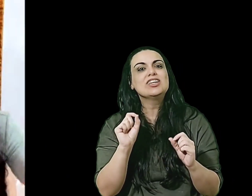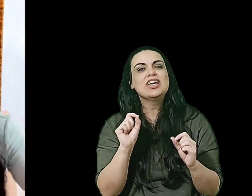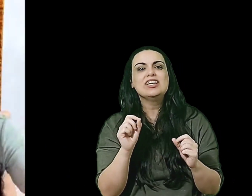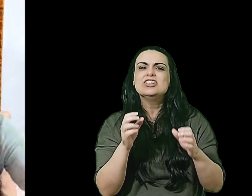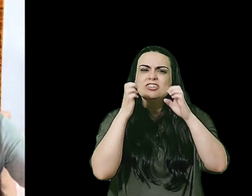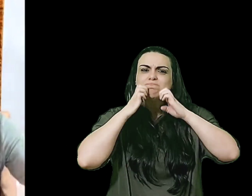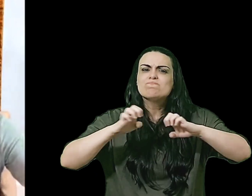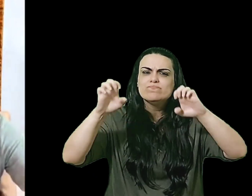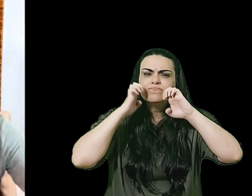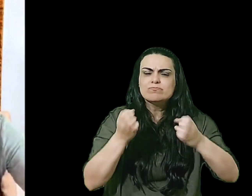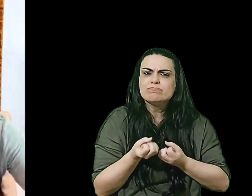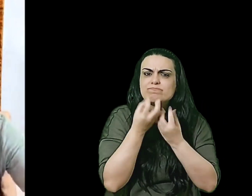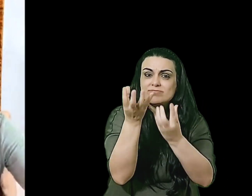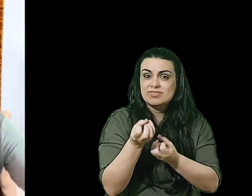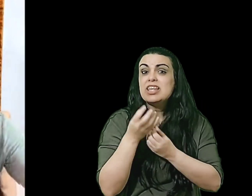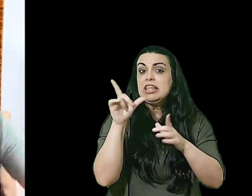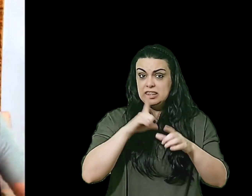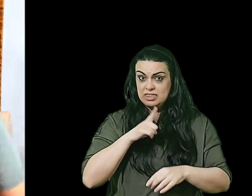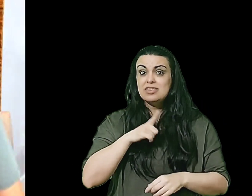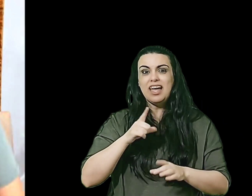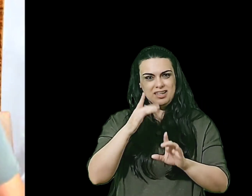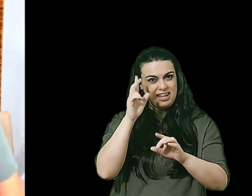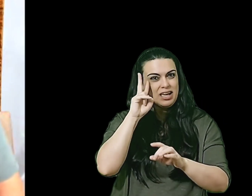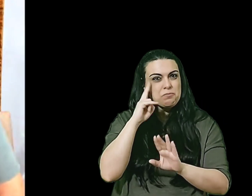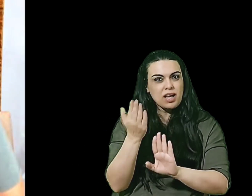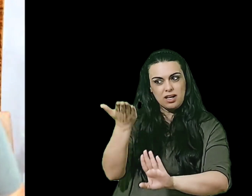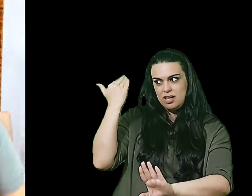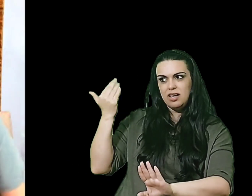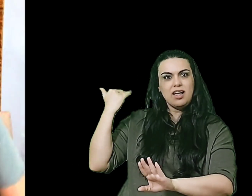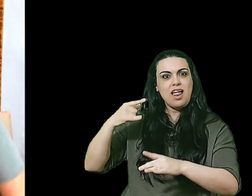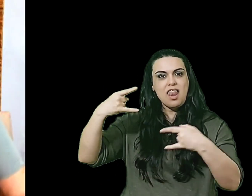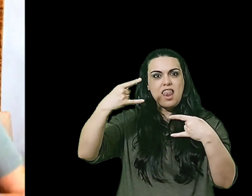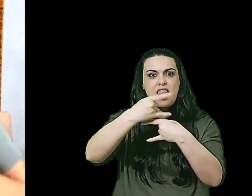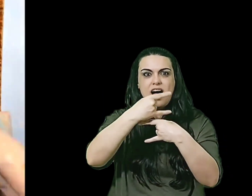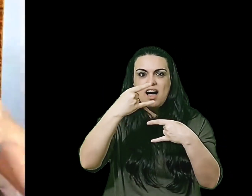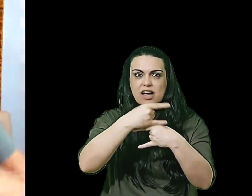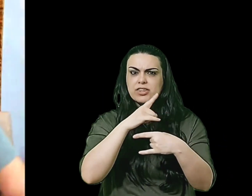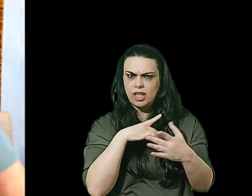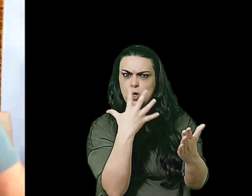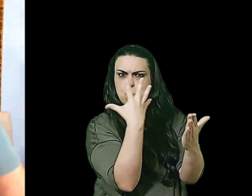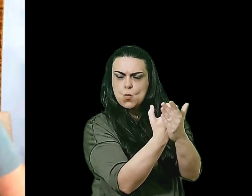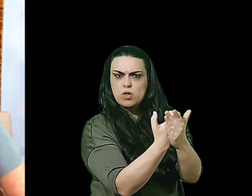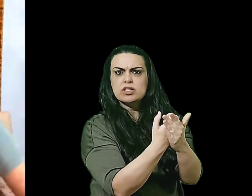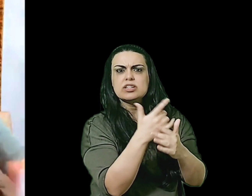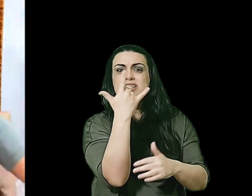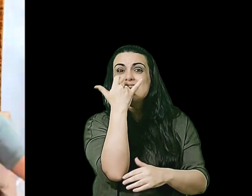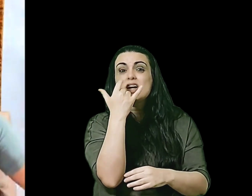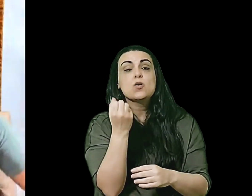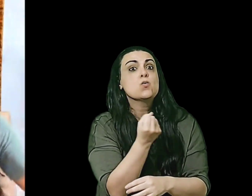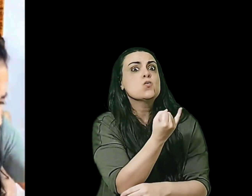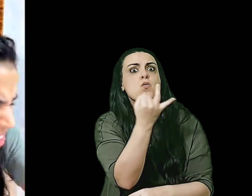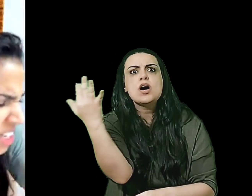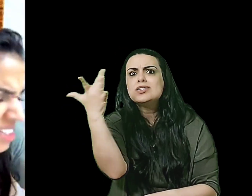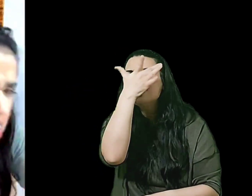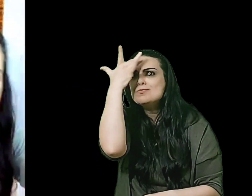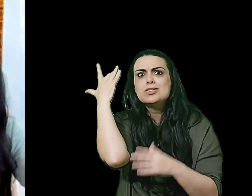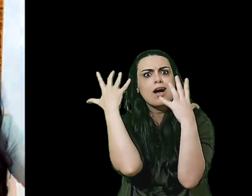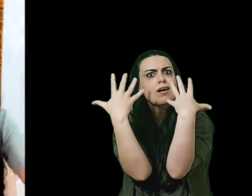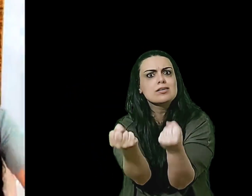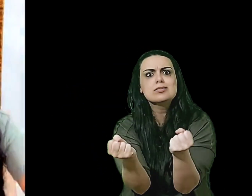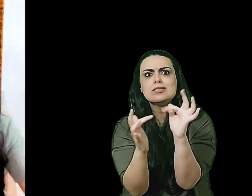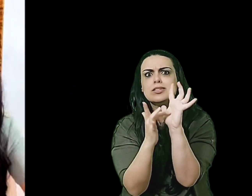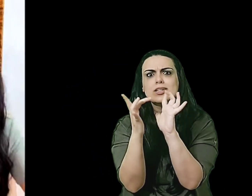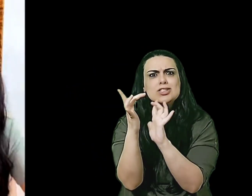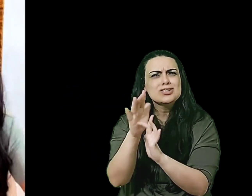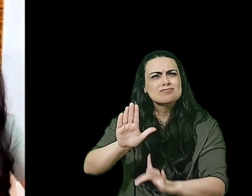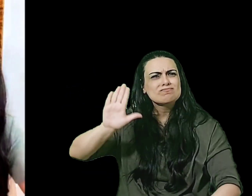de compartilhar a palavra de Deus. Tem gente que estava aqui comigo na live anterior, né, que tá inclusive salva lá no Instagram. Quantas vidas se